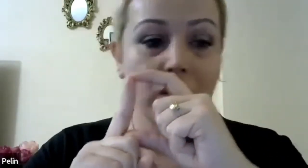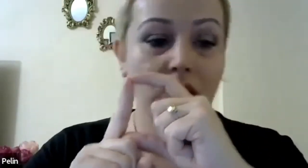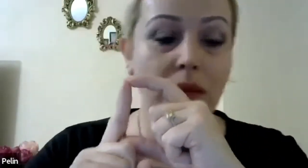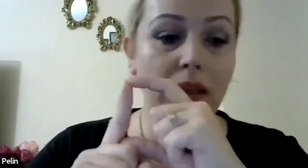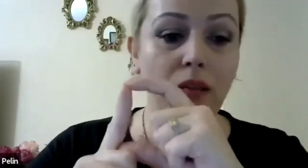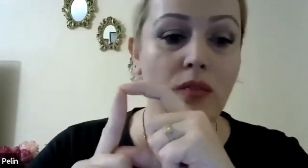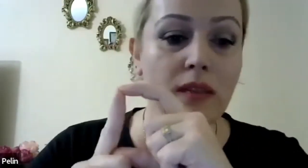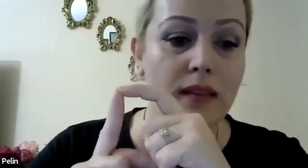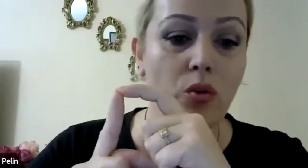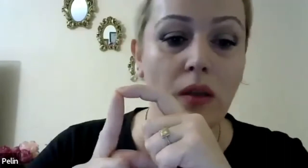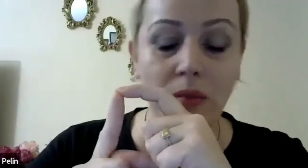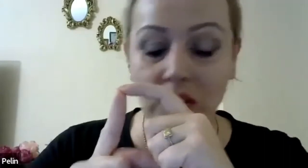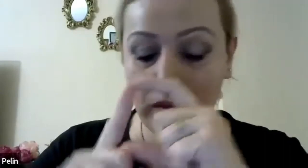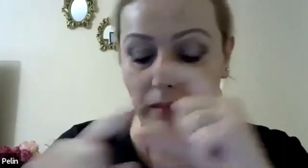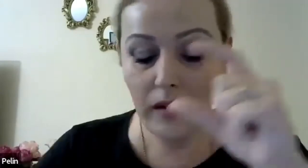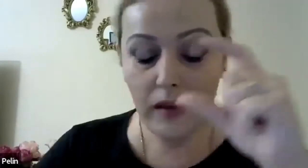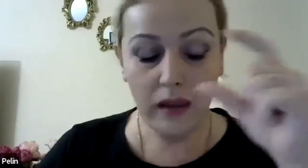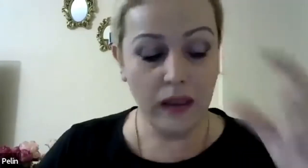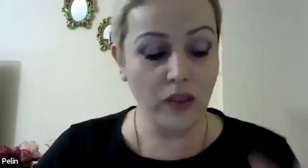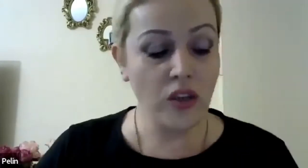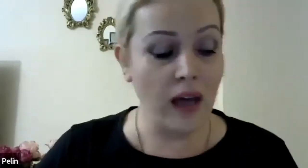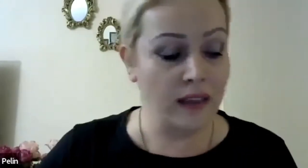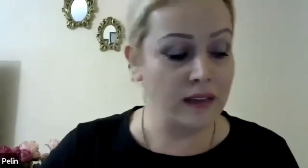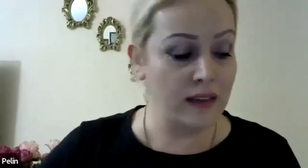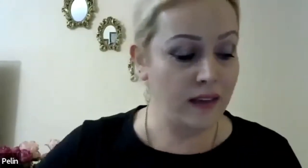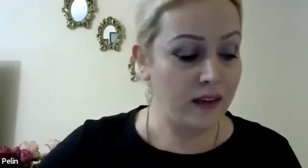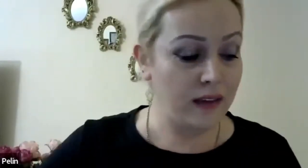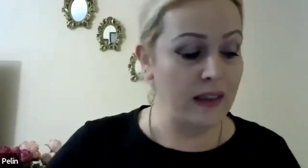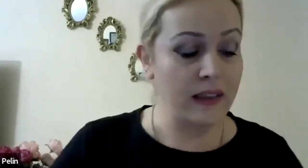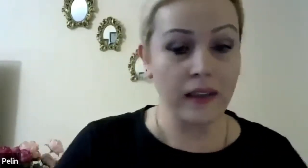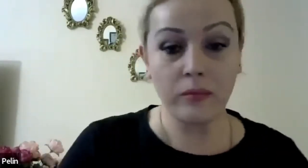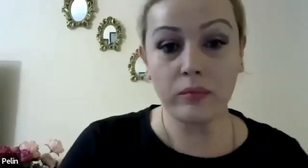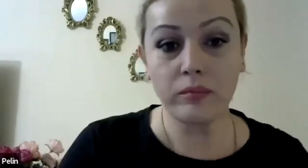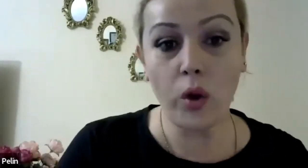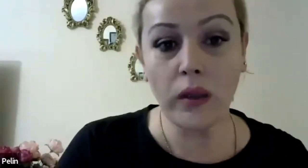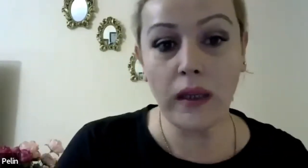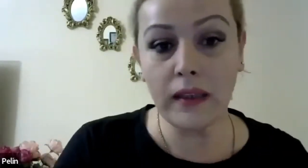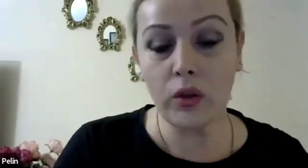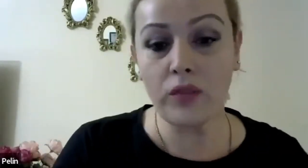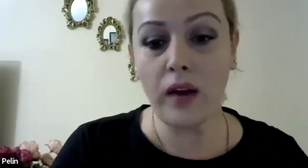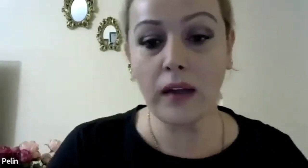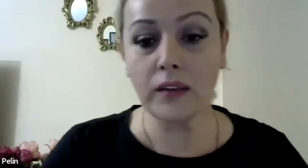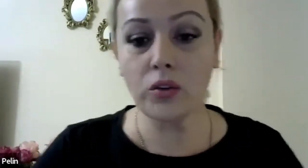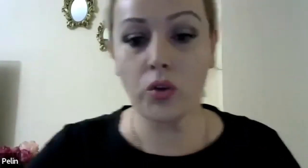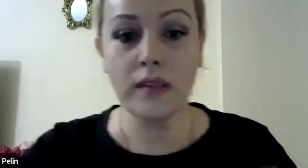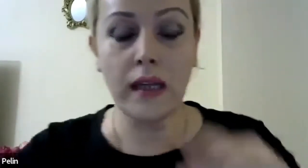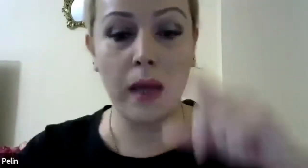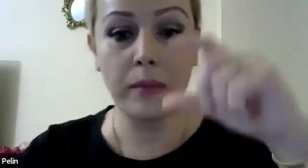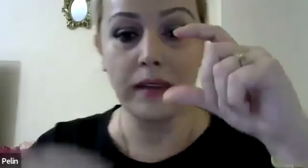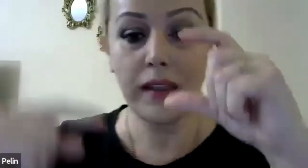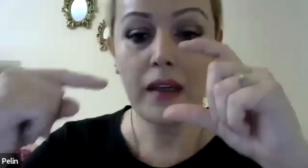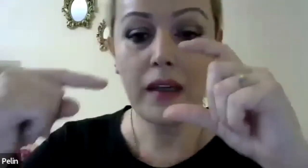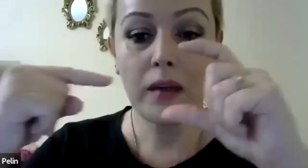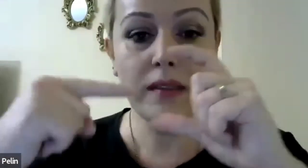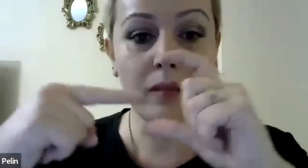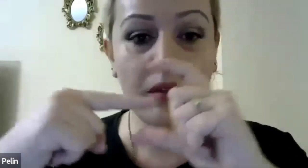Şimdi yine dün size söylemiştim. İşaret dili illere, bölgelere göre farklılık gösteren bir dil. Bizim İç